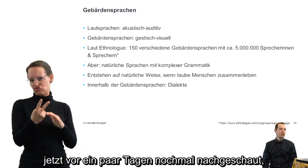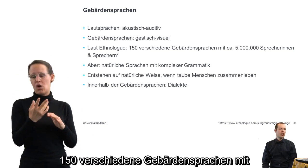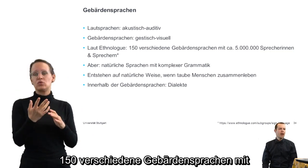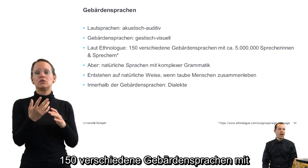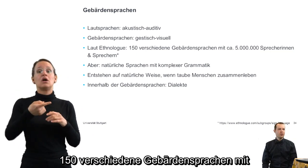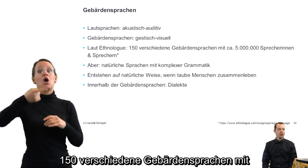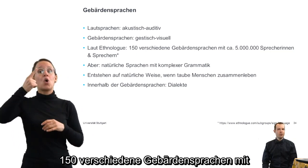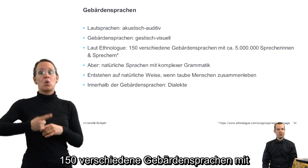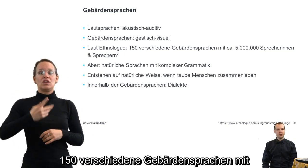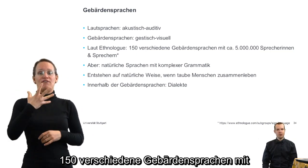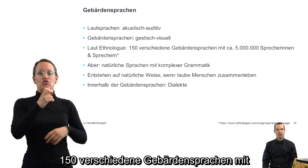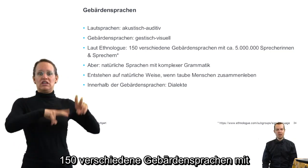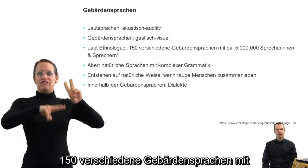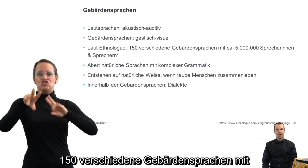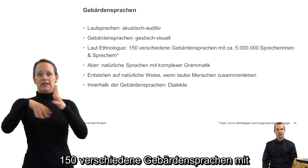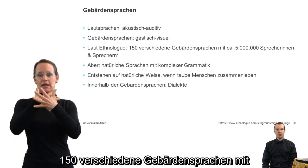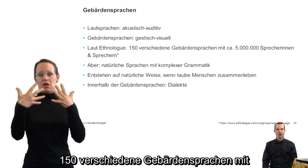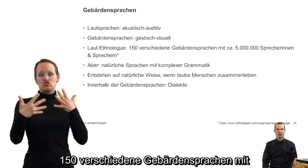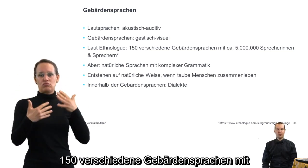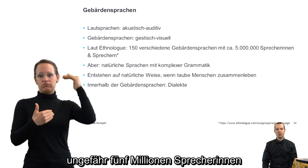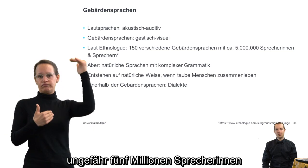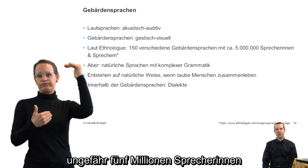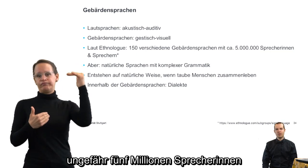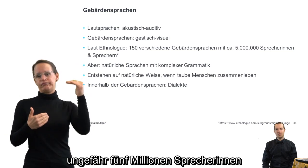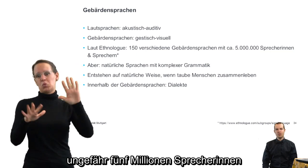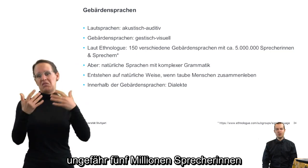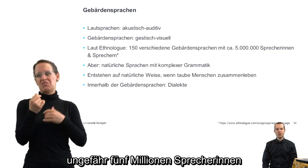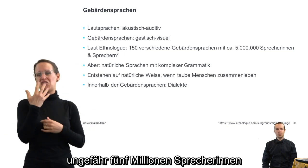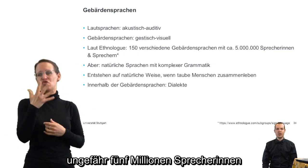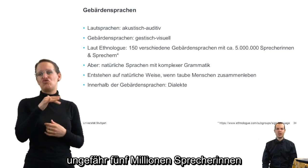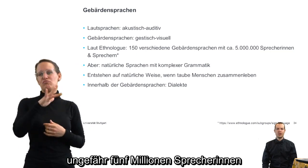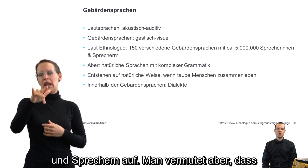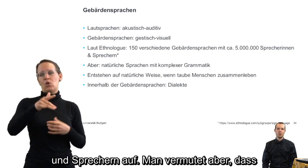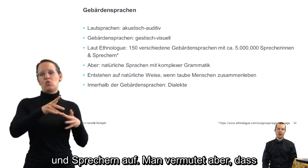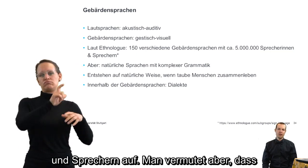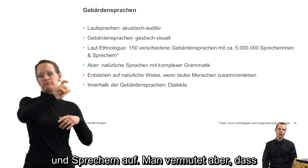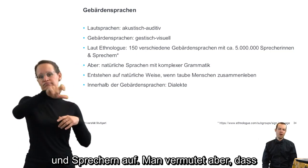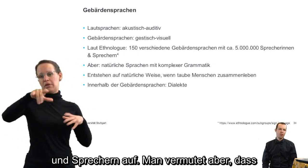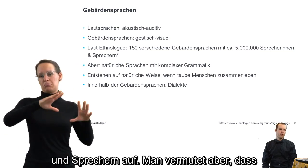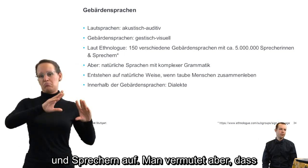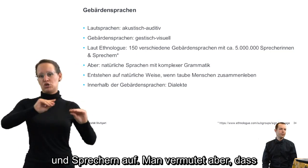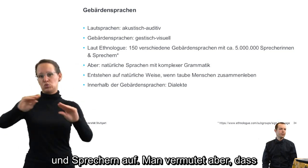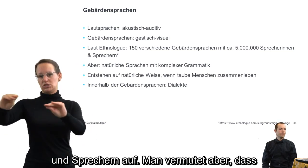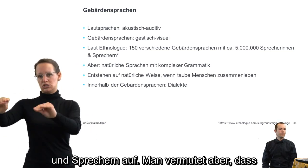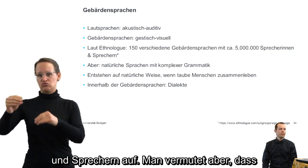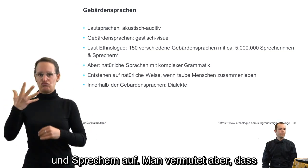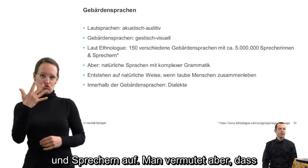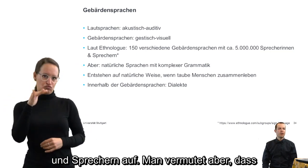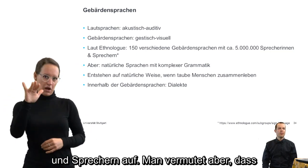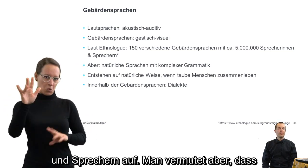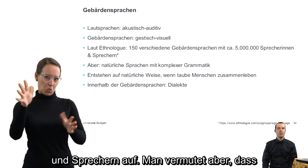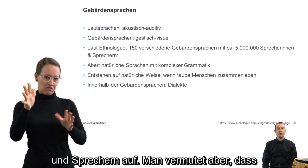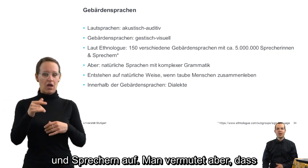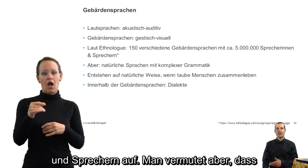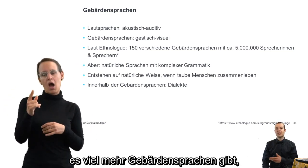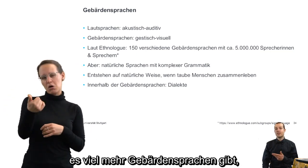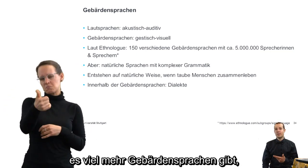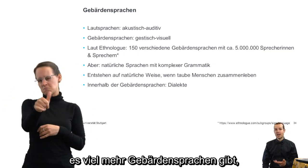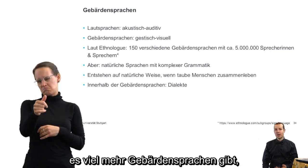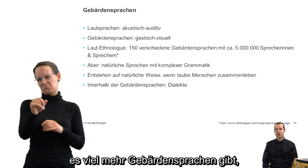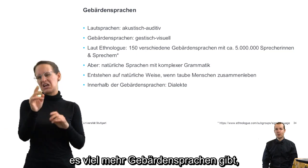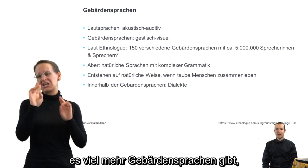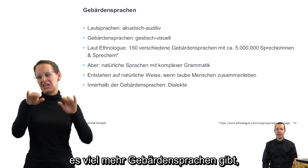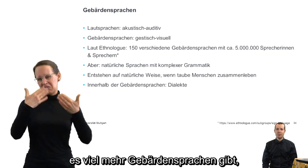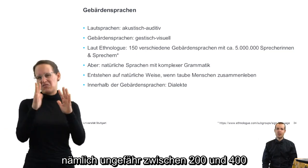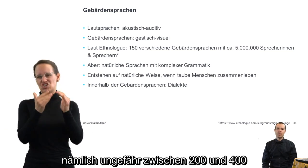nachgeschaut, 150 verschiedene Gebärdensprachen, mit ungefähr 5 Millionen Sprecherinnen und Sprechern auch. Man vermutet aber, dass es